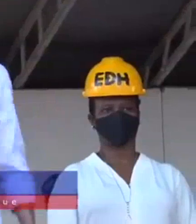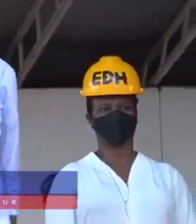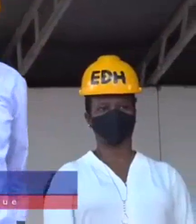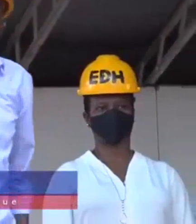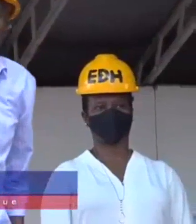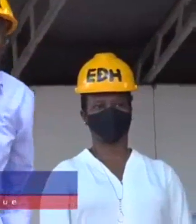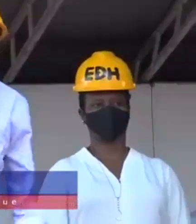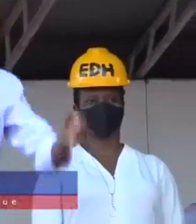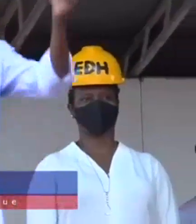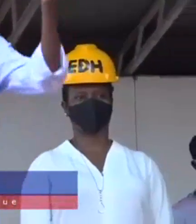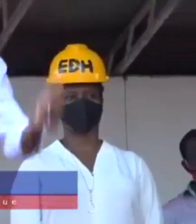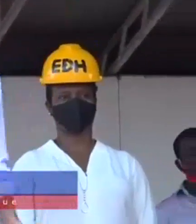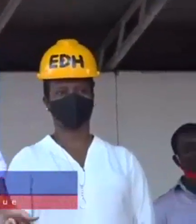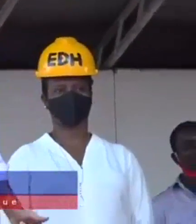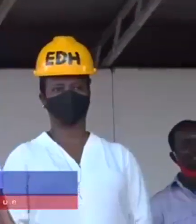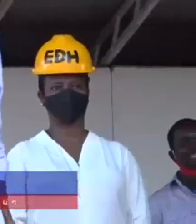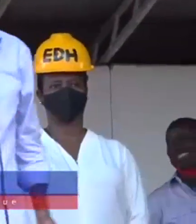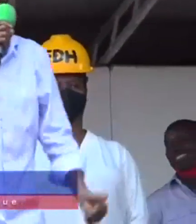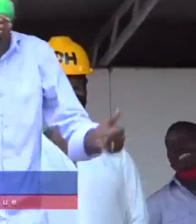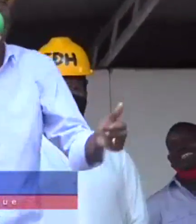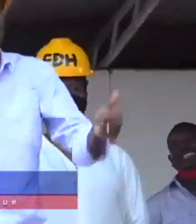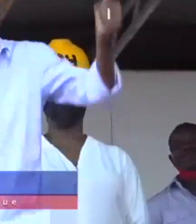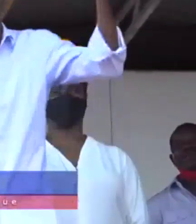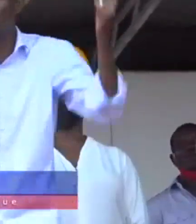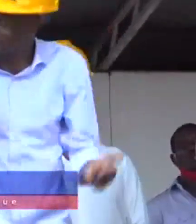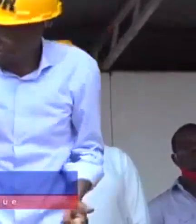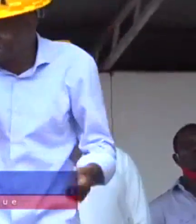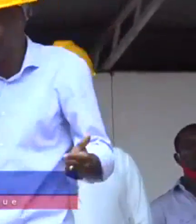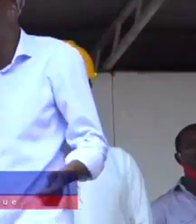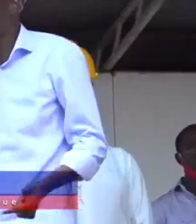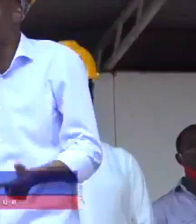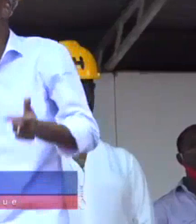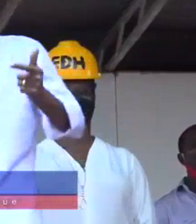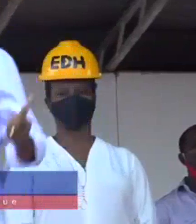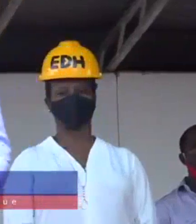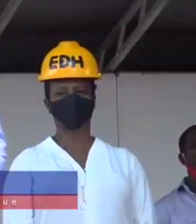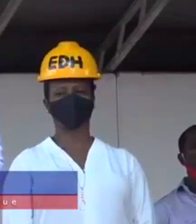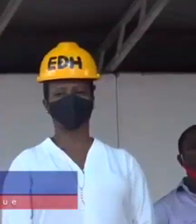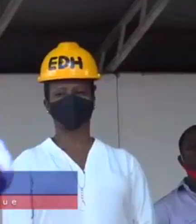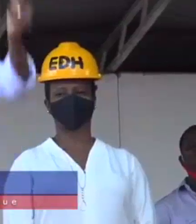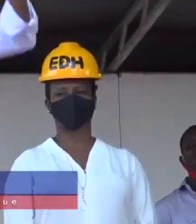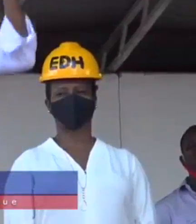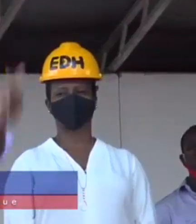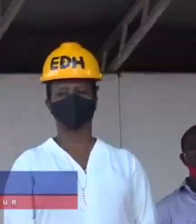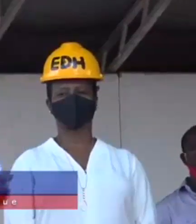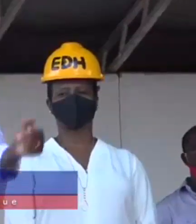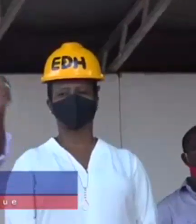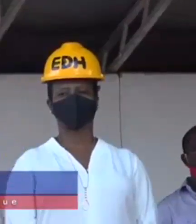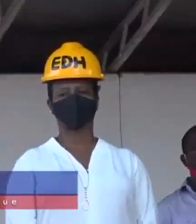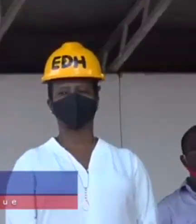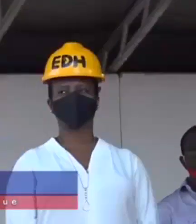pile. Tirage mandat à courant la donne. Tirage mandat à Mario la donne. Tirage mandat à barrage la tannerie la